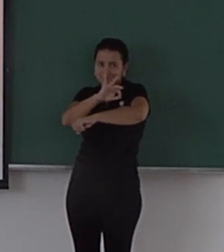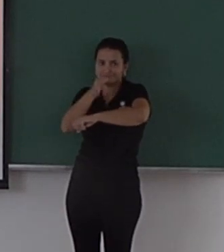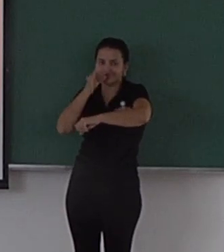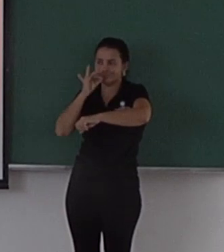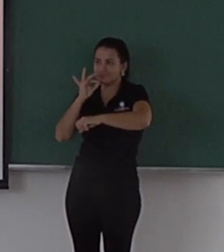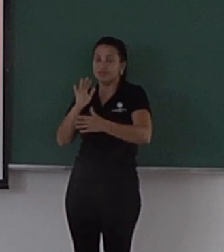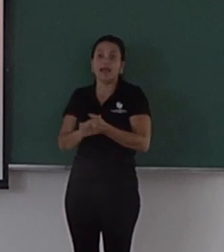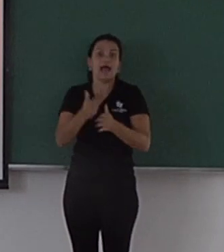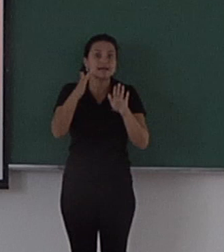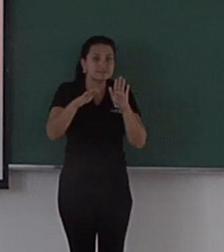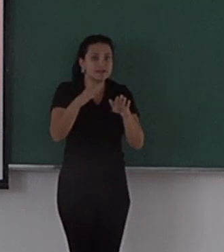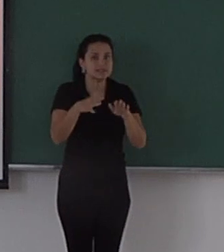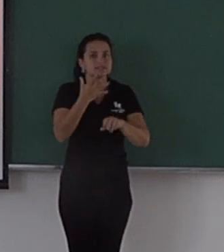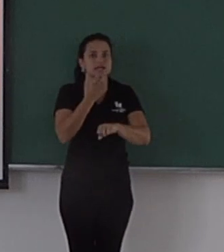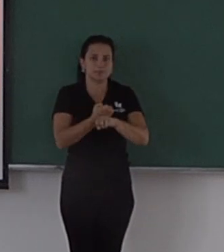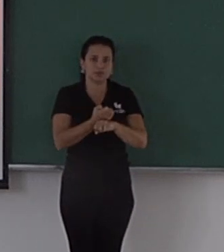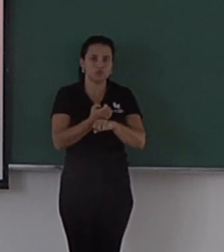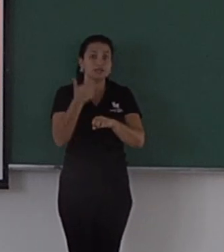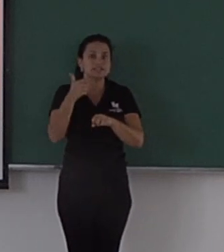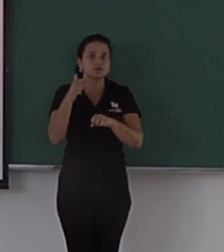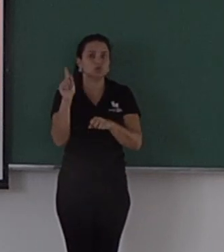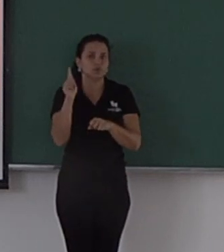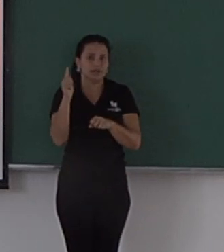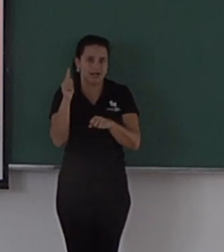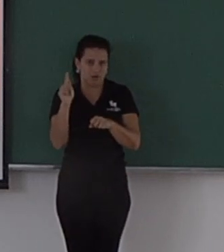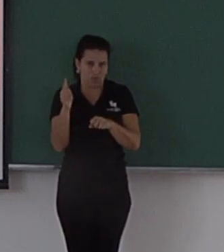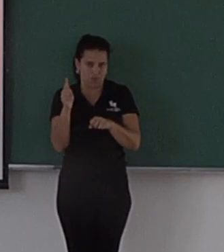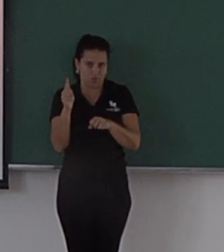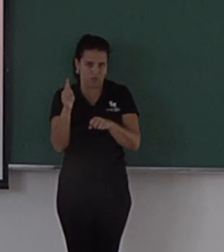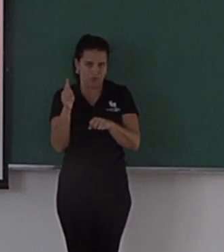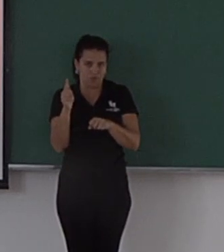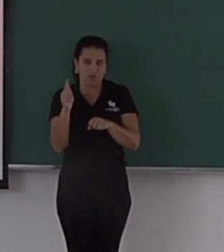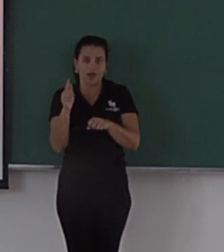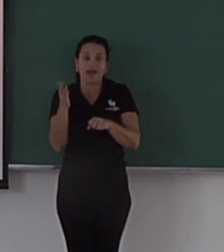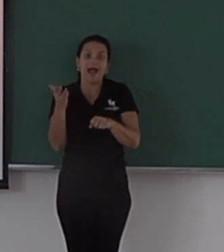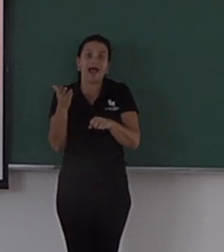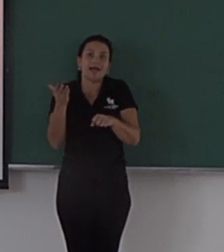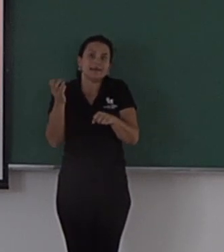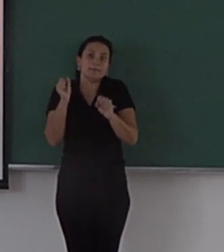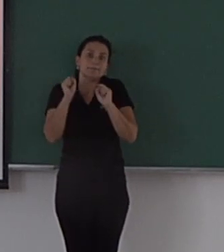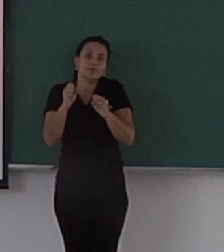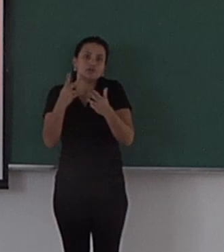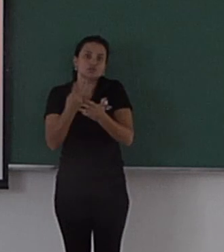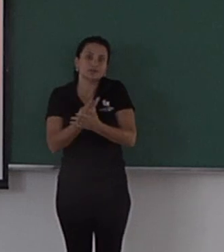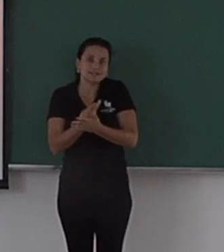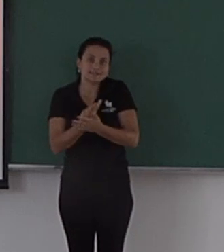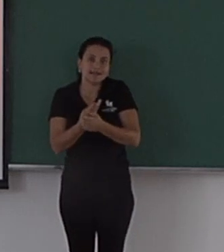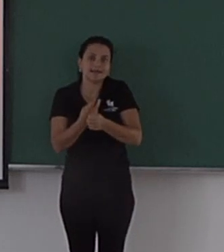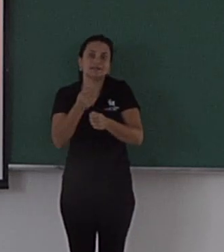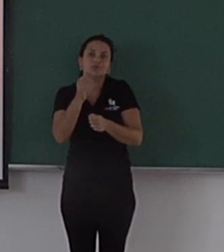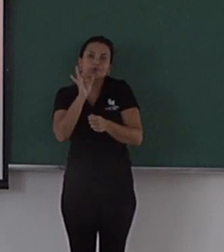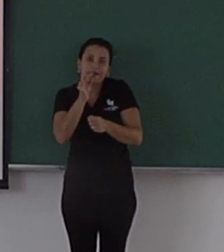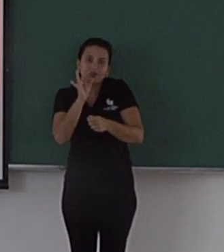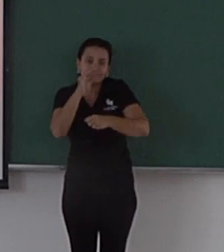é de 2º grau. Aí aquele café vai irritar o local, aí aprofunda a queimadura, vira 2º grau